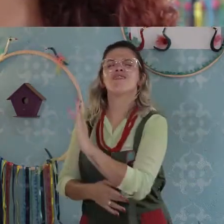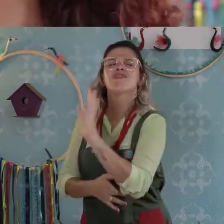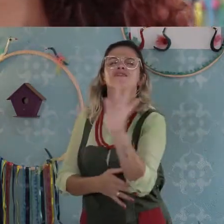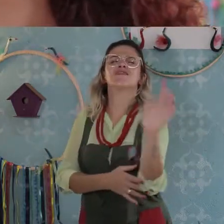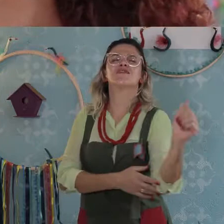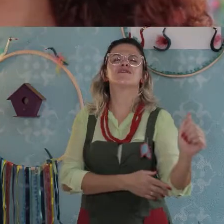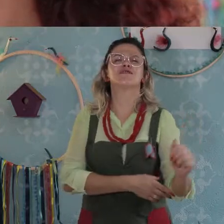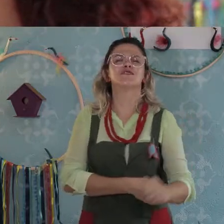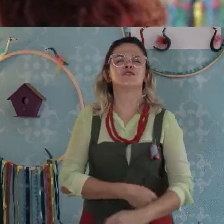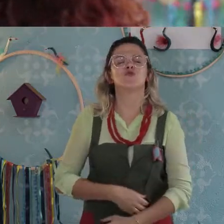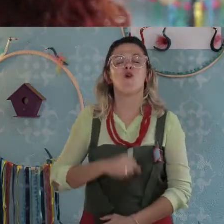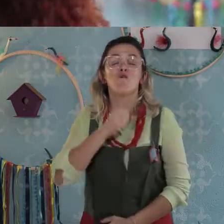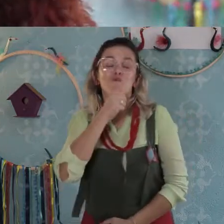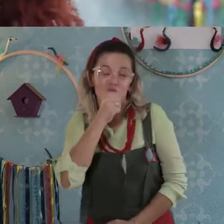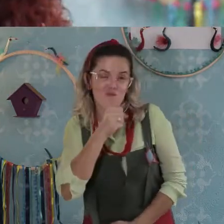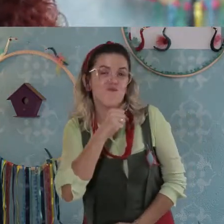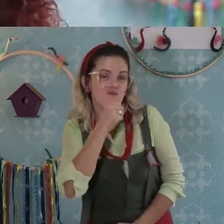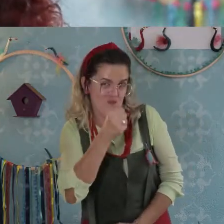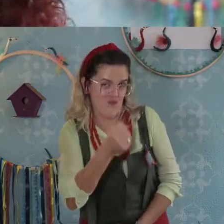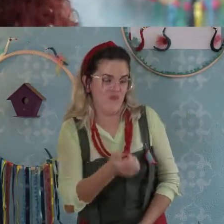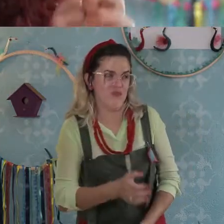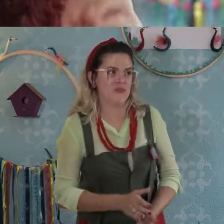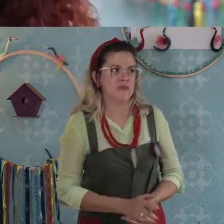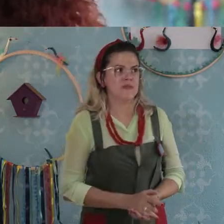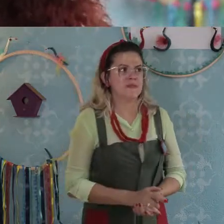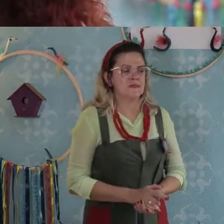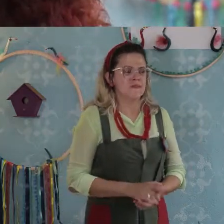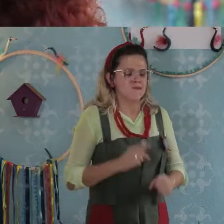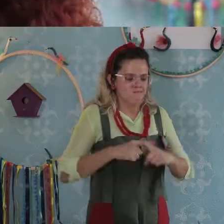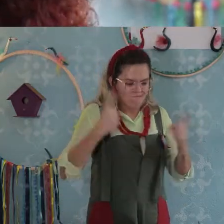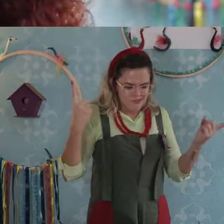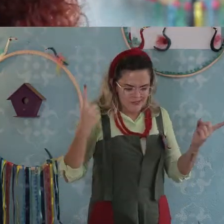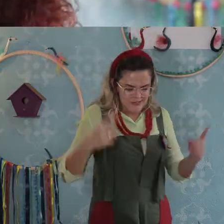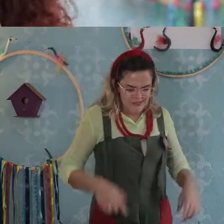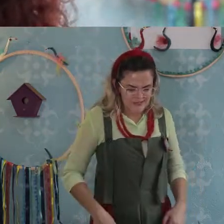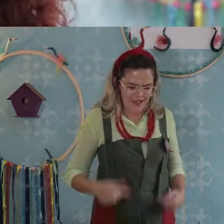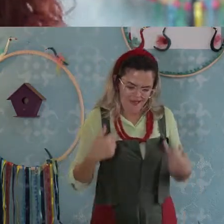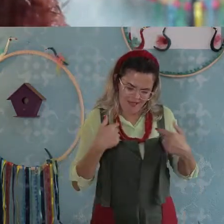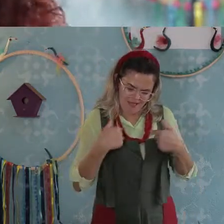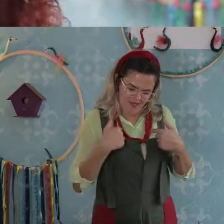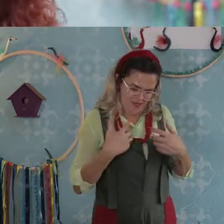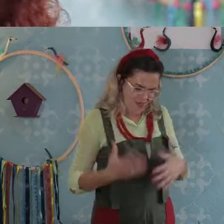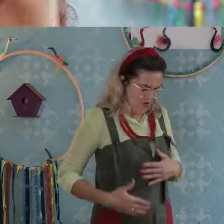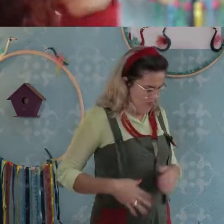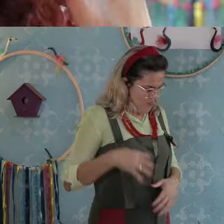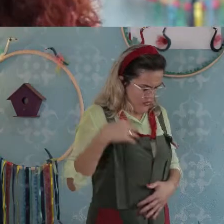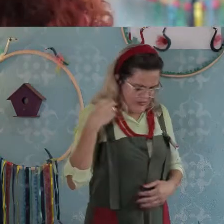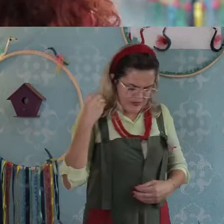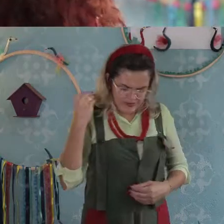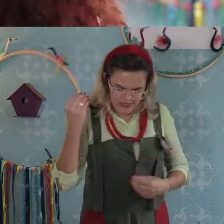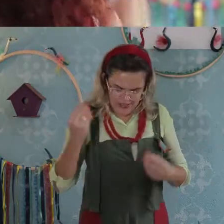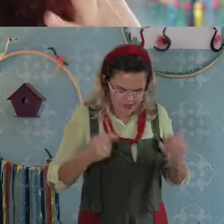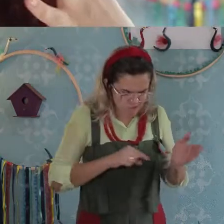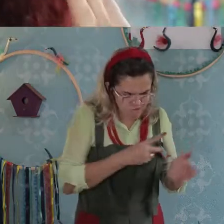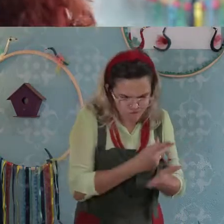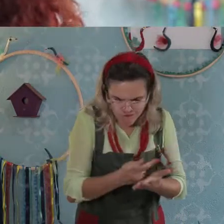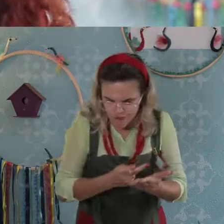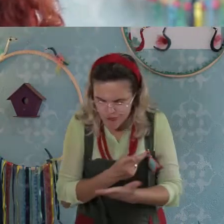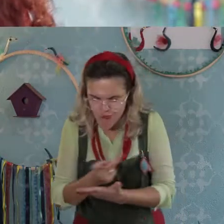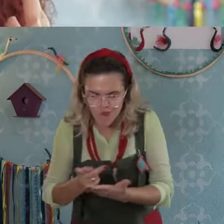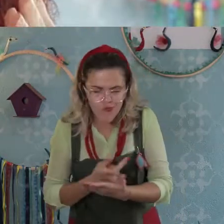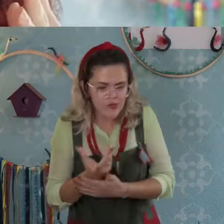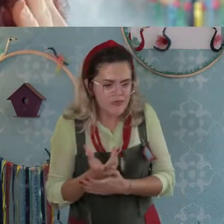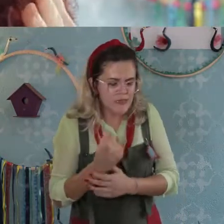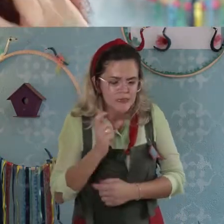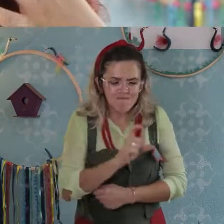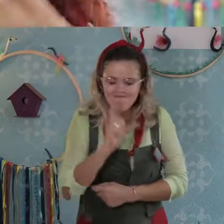avó. Eu acho que, se eu ficar procurando as palavras aqui para dizer para vocês quem é a